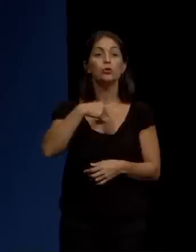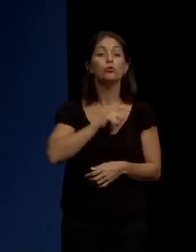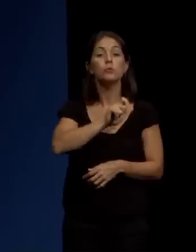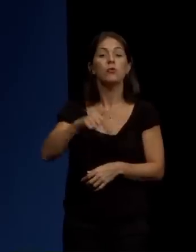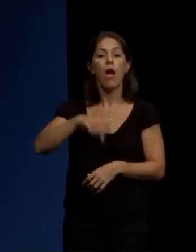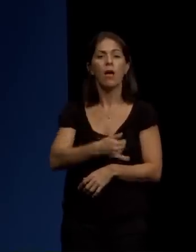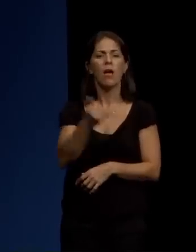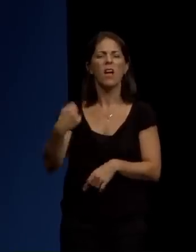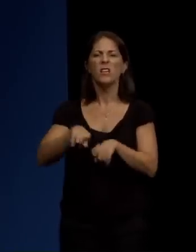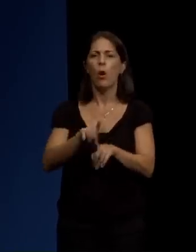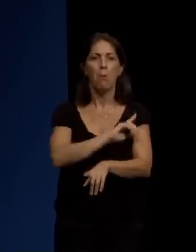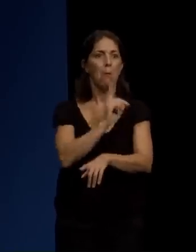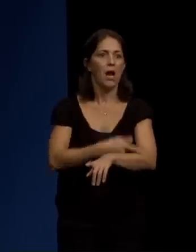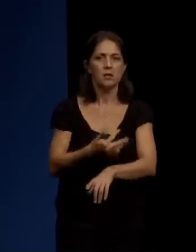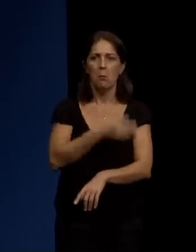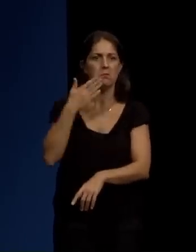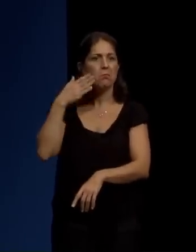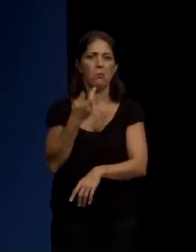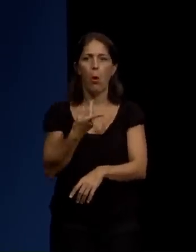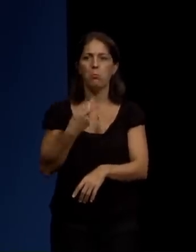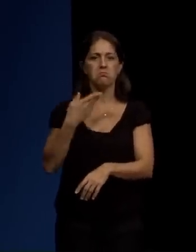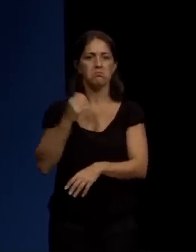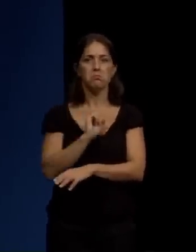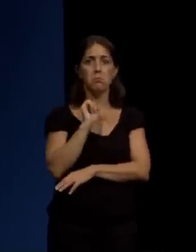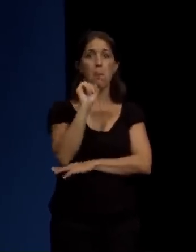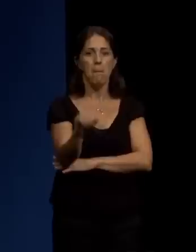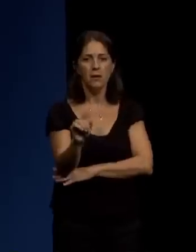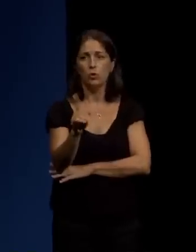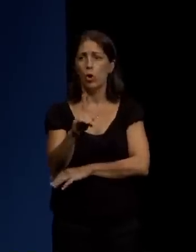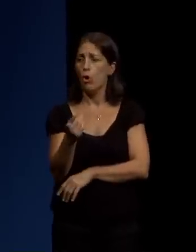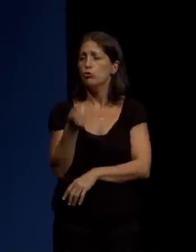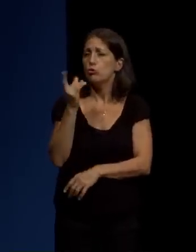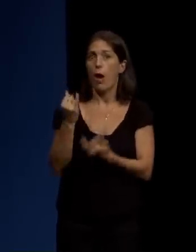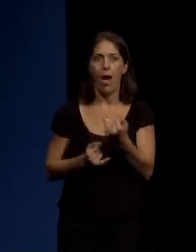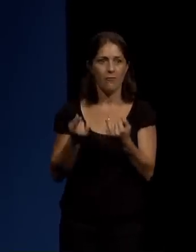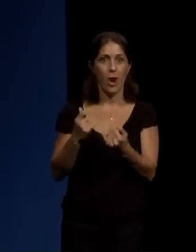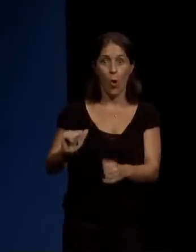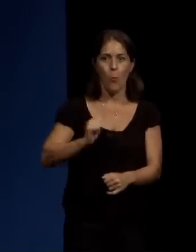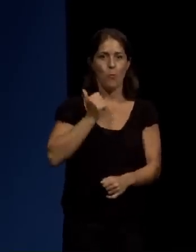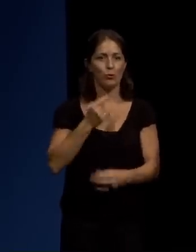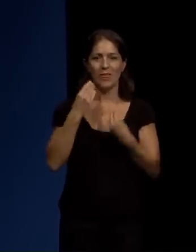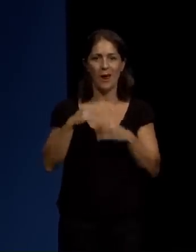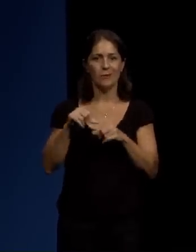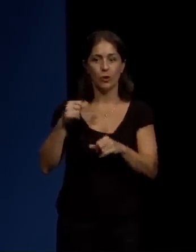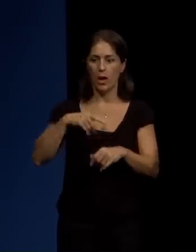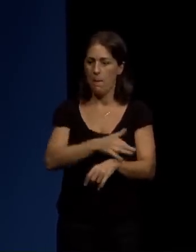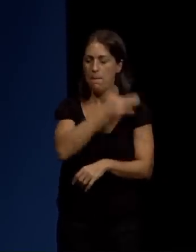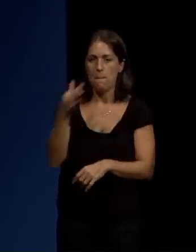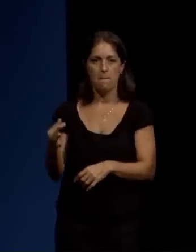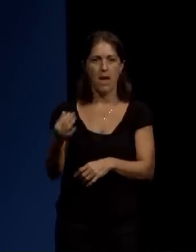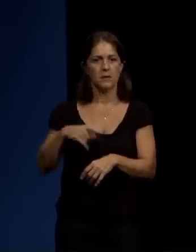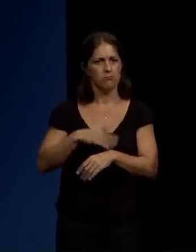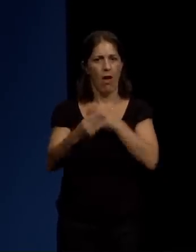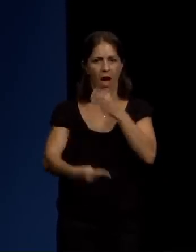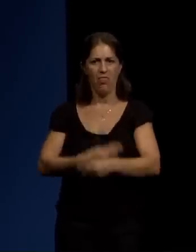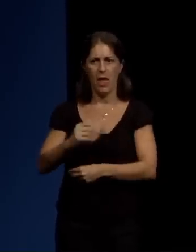non somos máis valentes, nin máis honestas, nin máis nobres. Simplemente temos unha ocasión histórica e a obriga de aproveitala. Temos a ocasión histórica que as xeracións